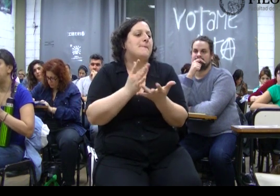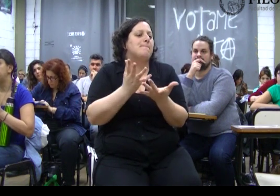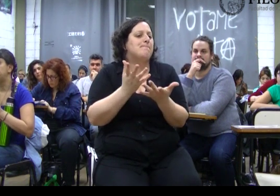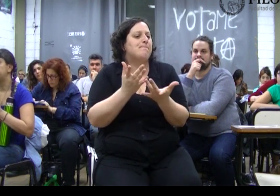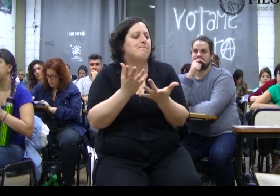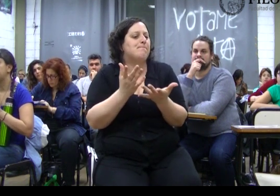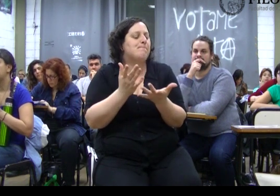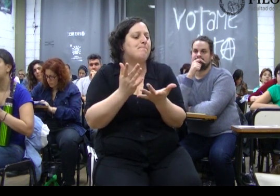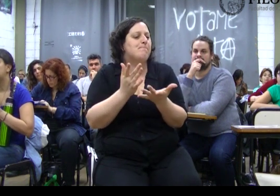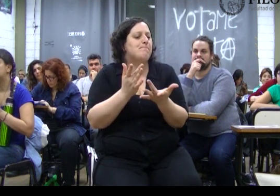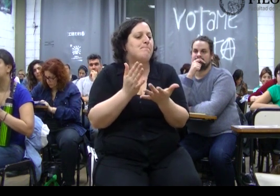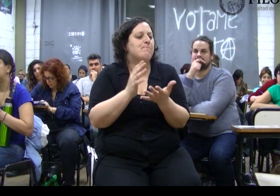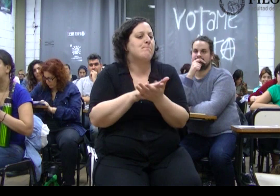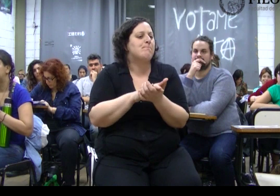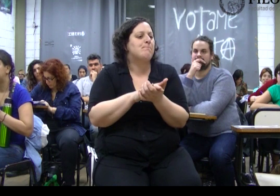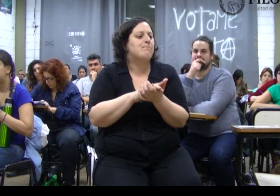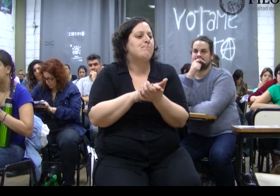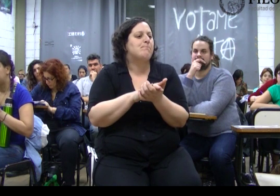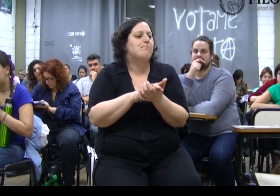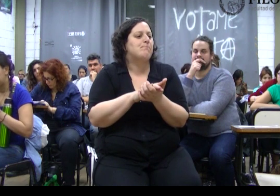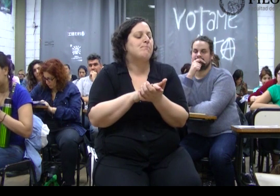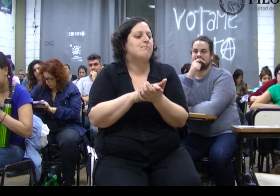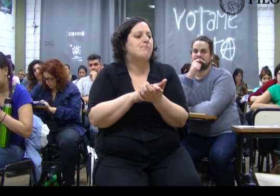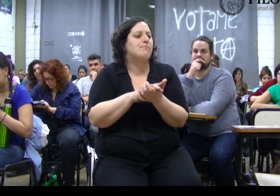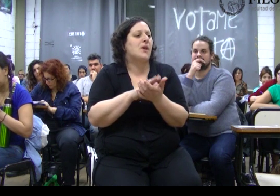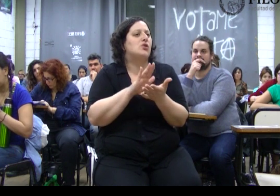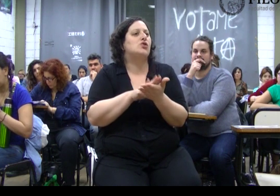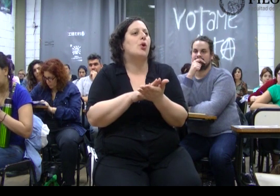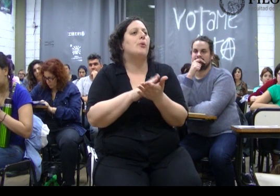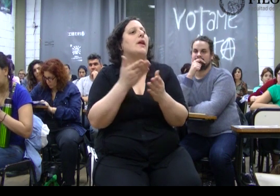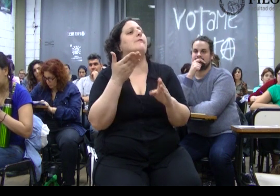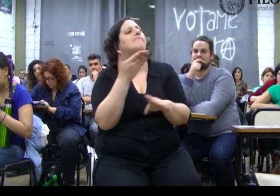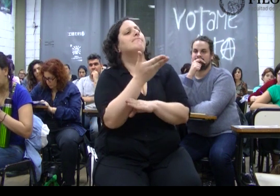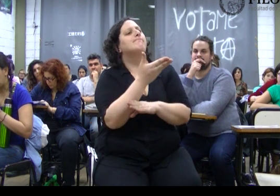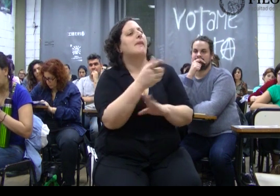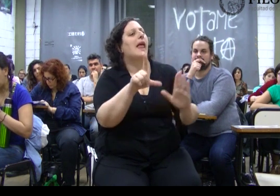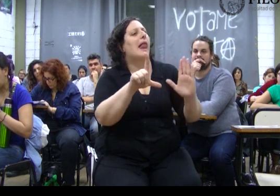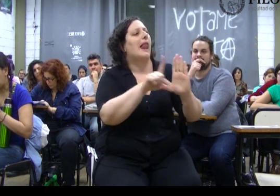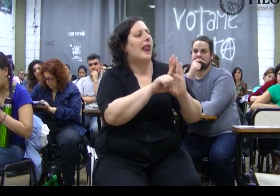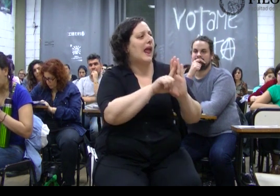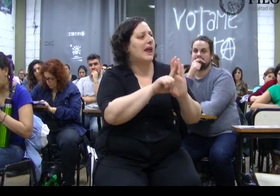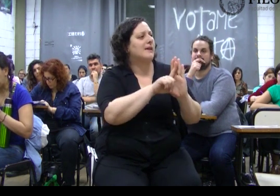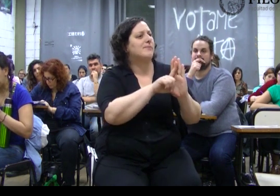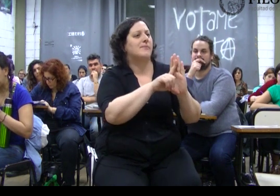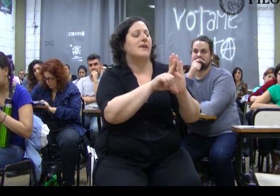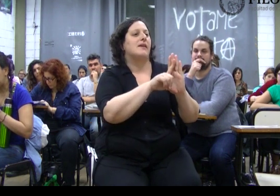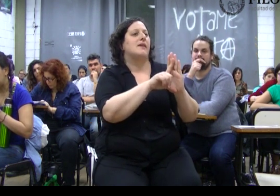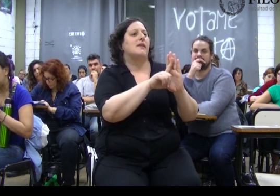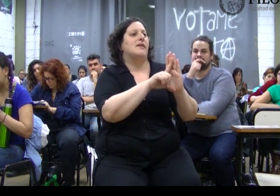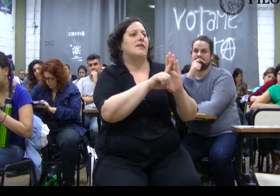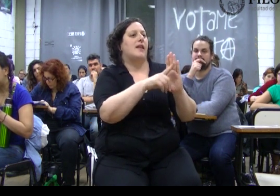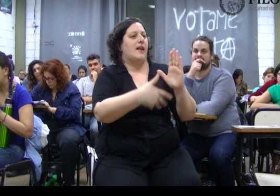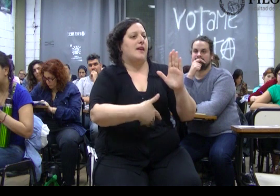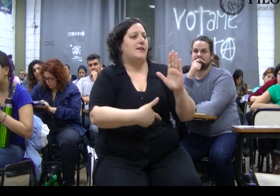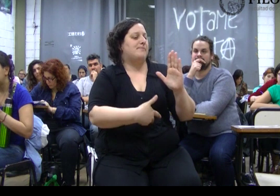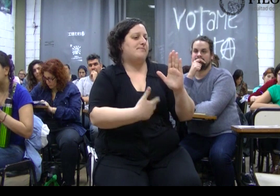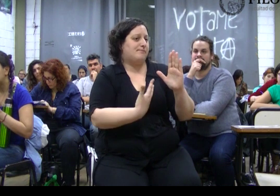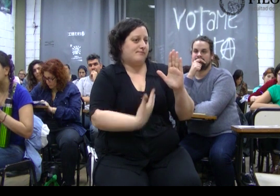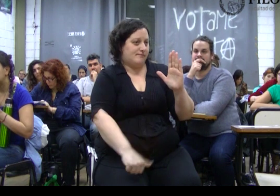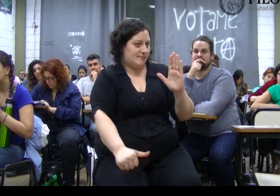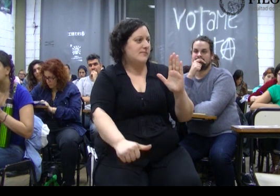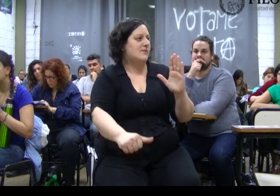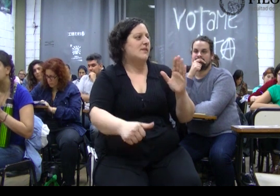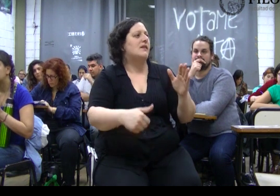es el pedido de la ley del aborto, ¿sí? Lo ilegal,